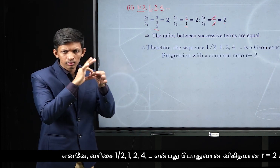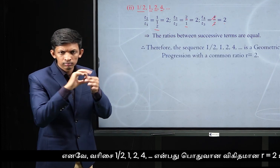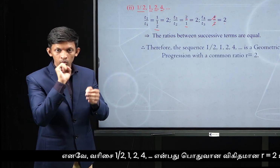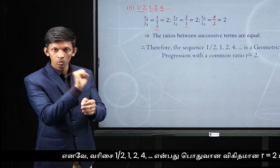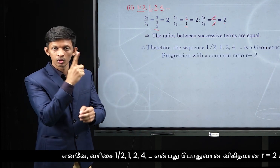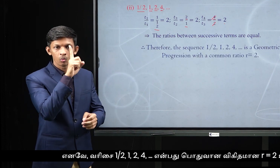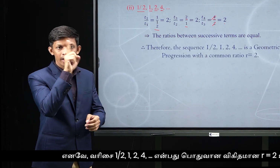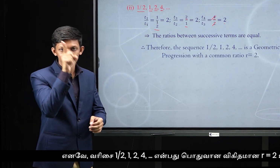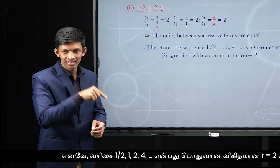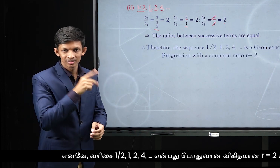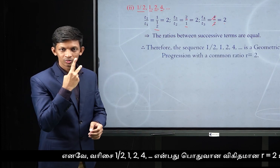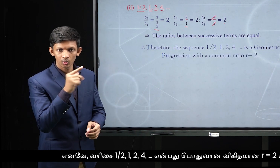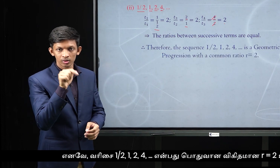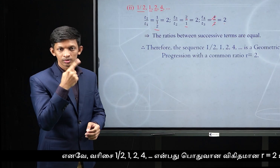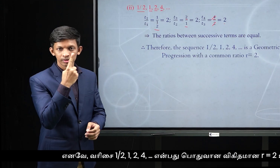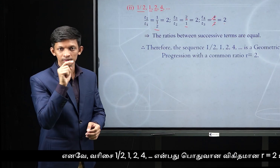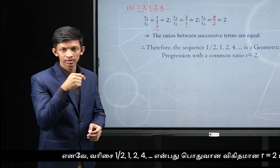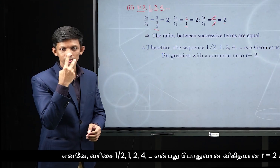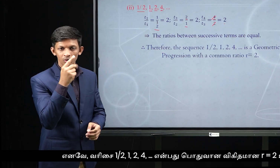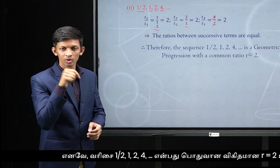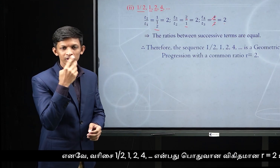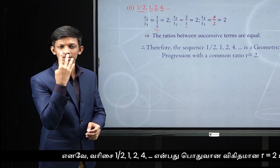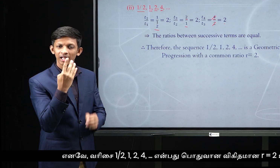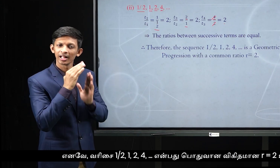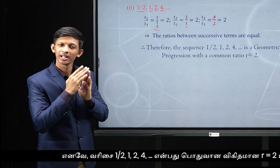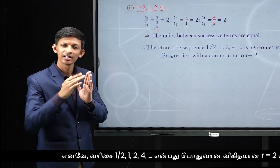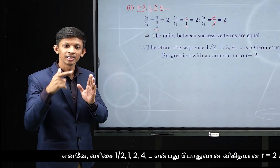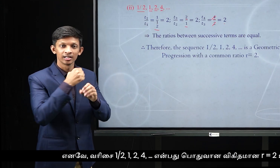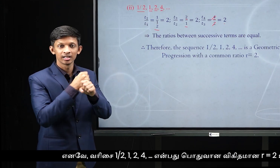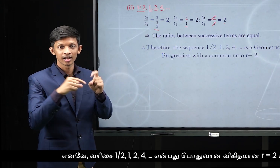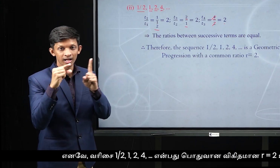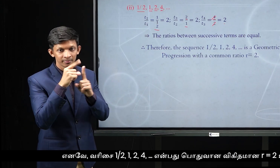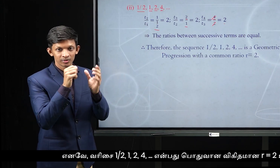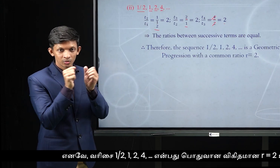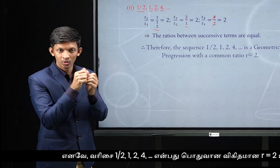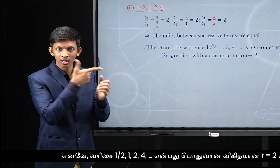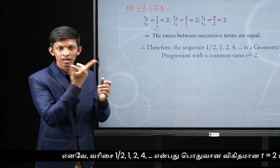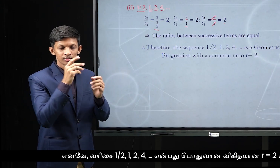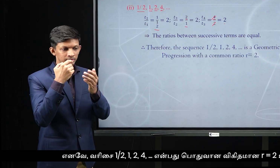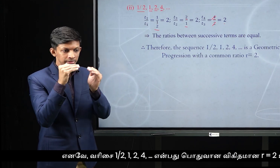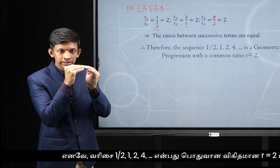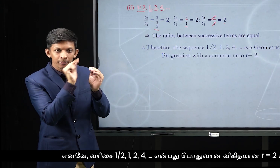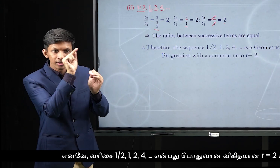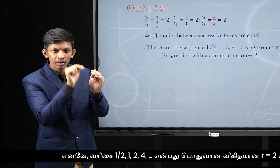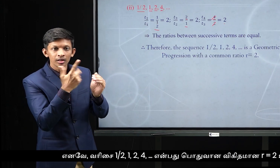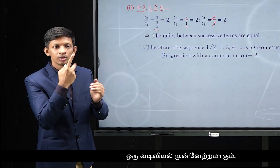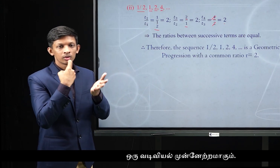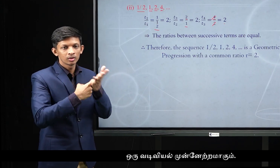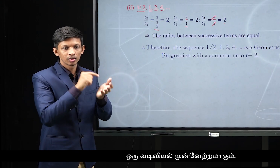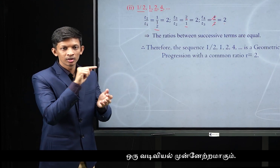2 1 2 4 என்பது பொதுவான விகிதமாக R ஈடு 2 உடன் ஒரு